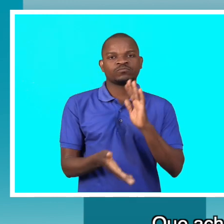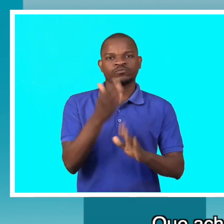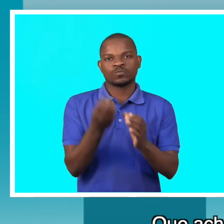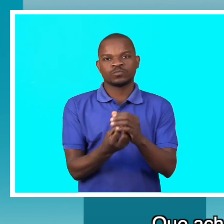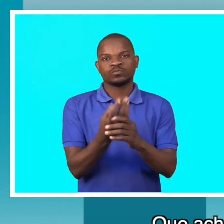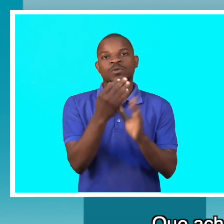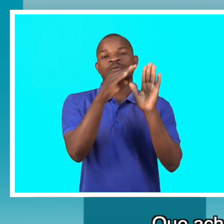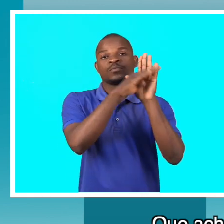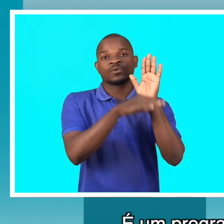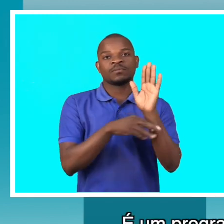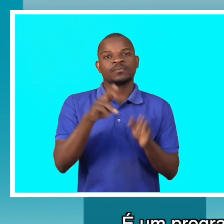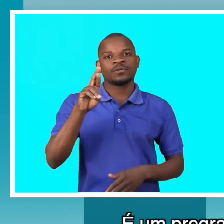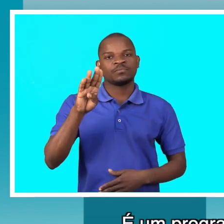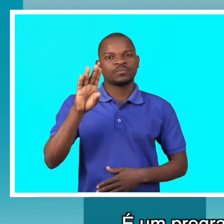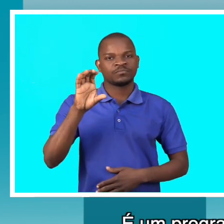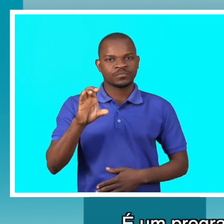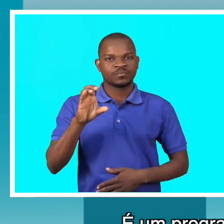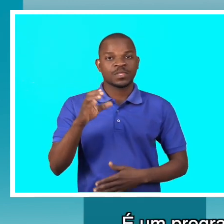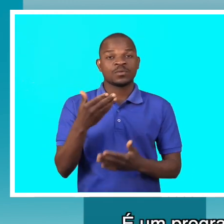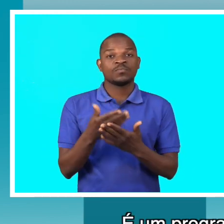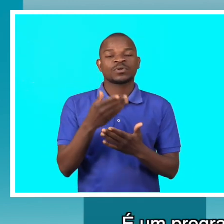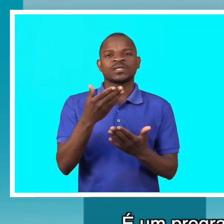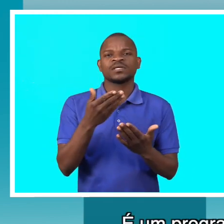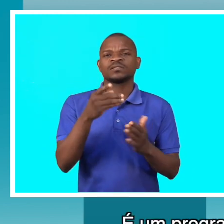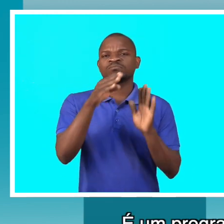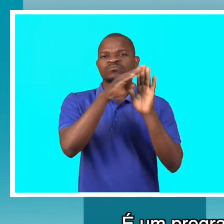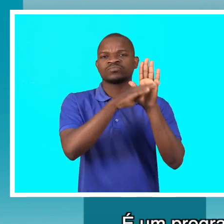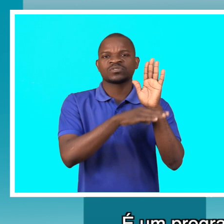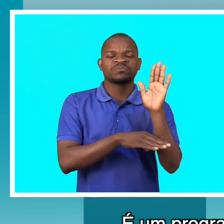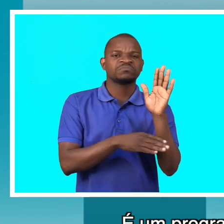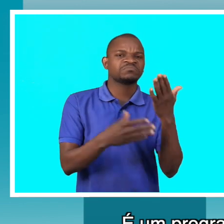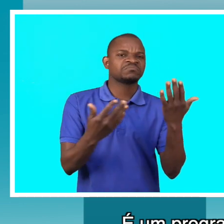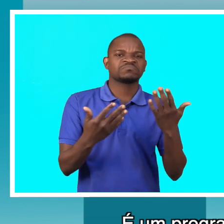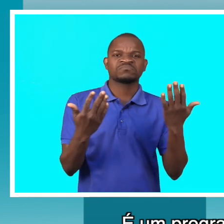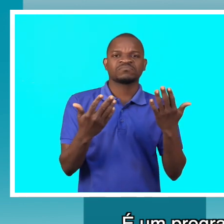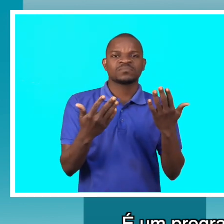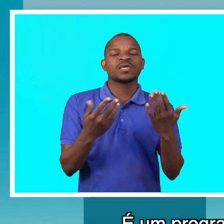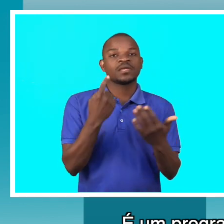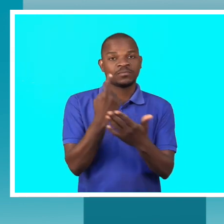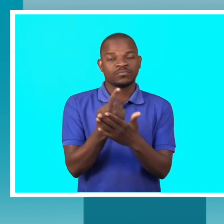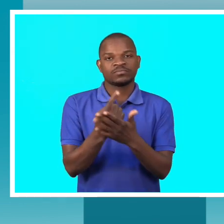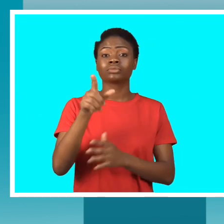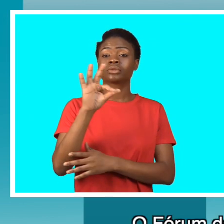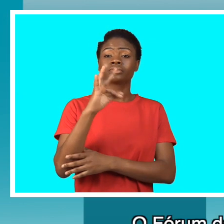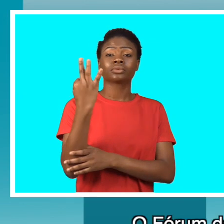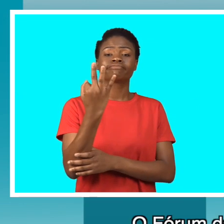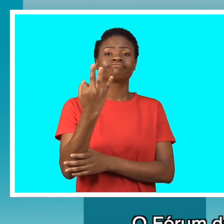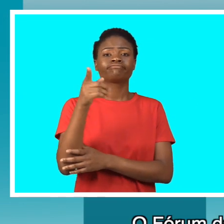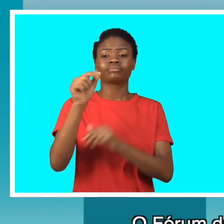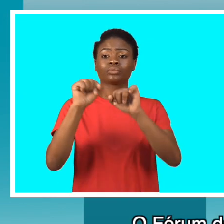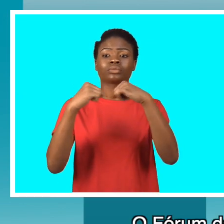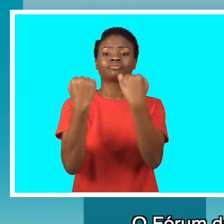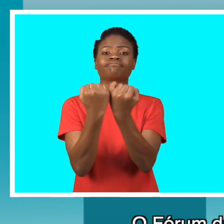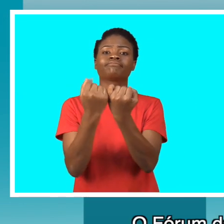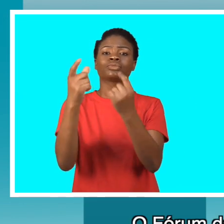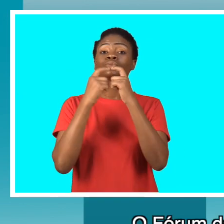implementação deste programa. E é um programa que vale a pena apostar nele. O Fórum das